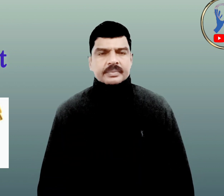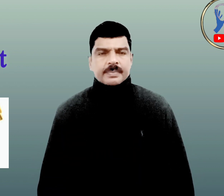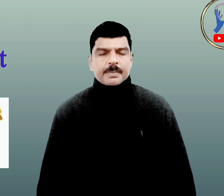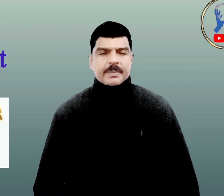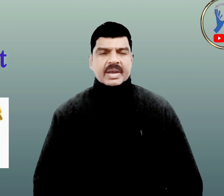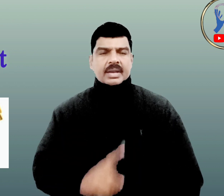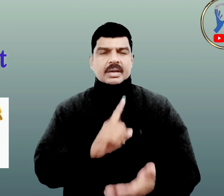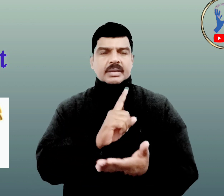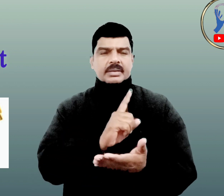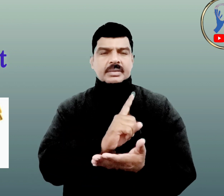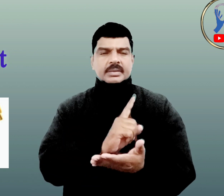पहला